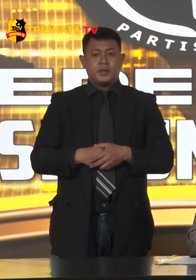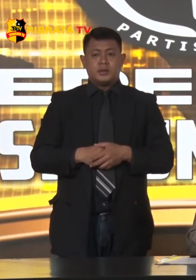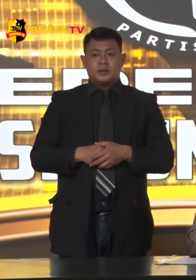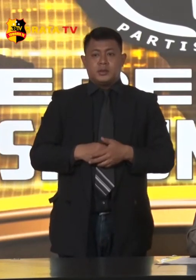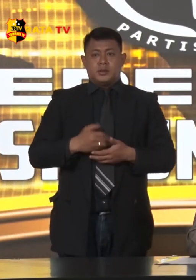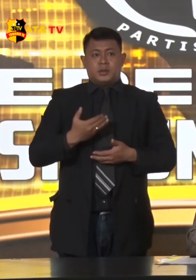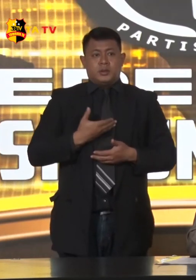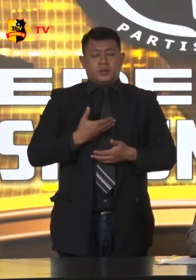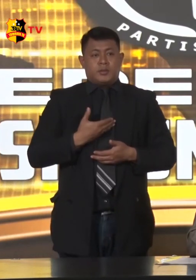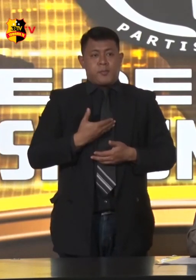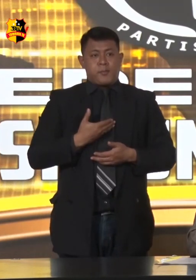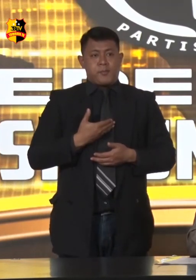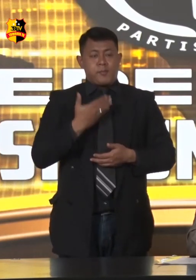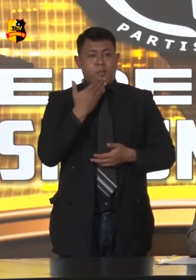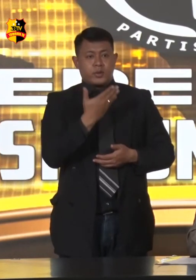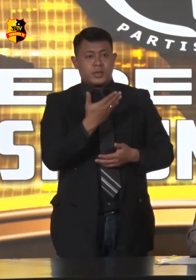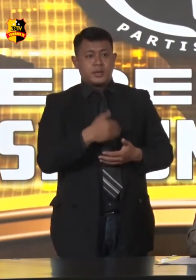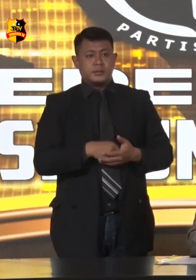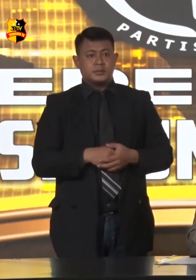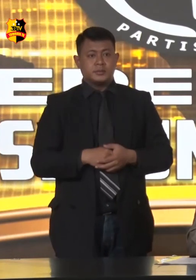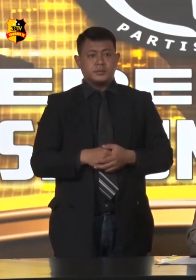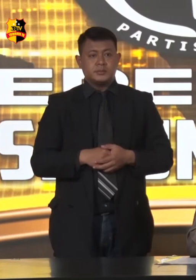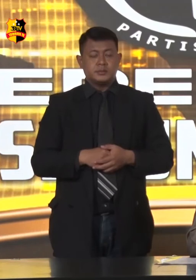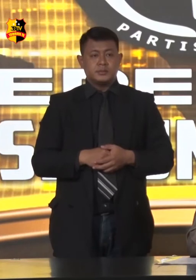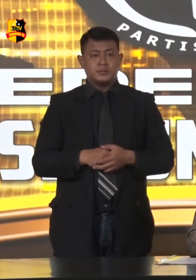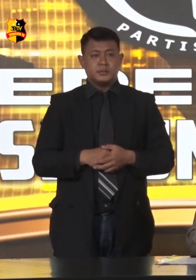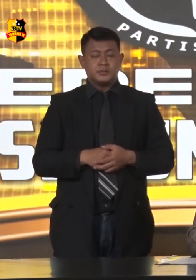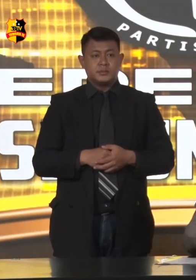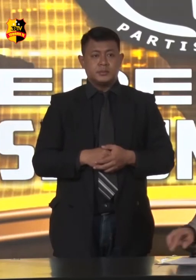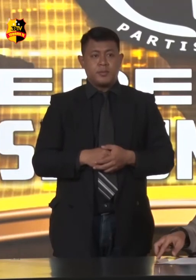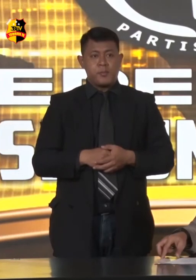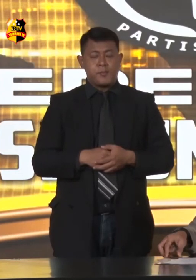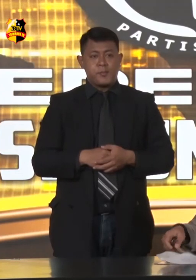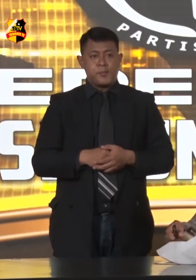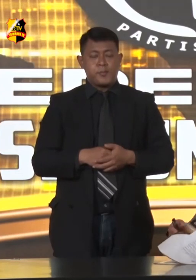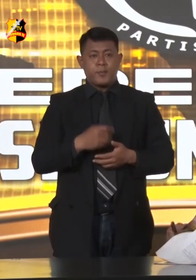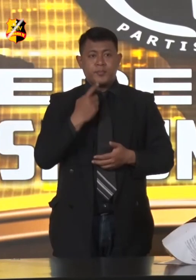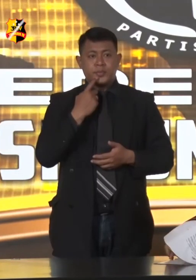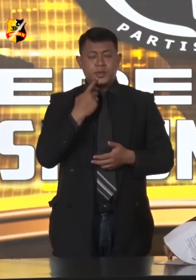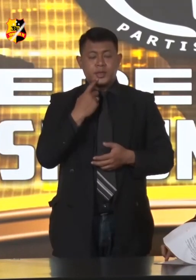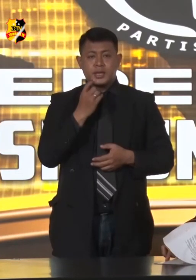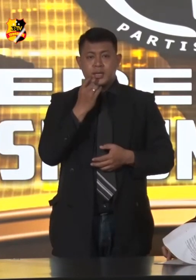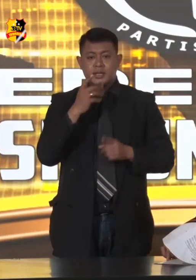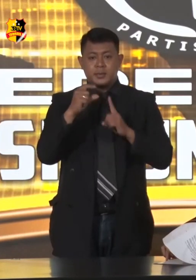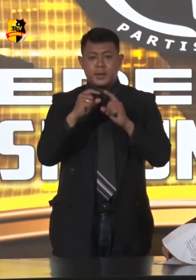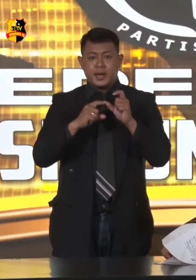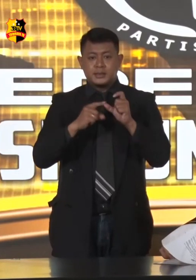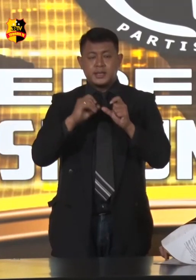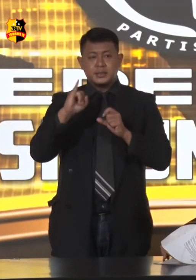hal yang ingin ditanyakan? Silakan. Pertama dari Berita Satu, Pak, sebelumnya mau tanya soal izin dari PSSI